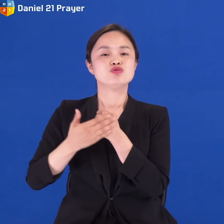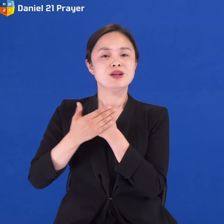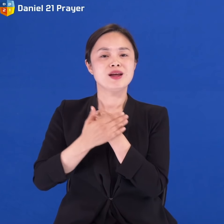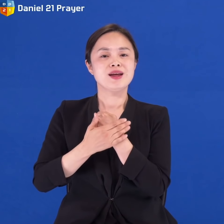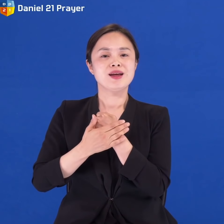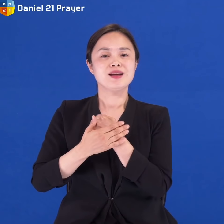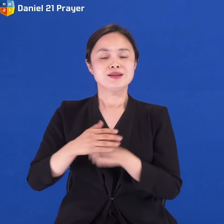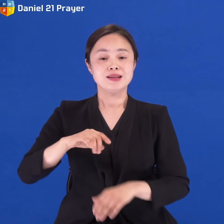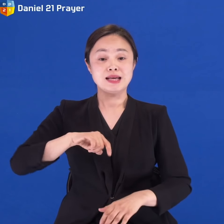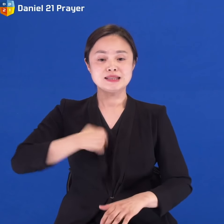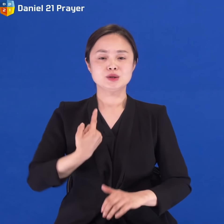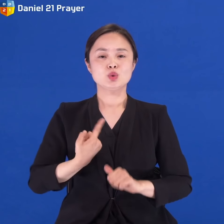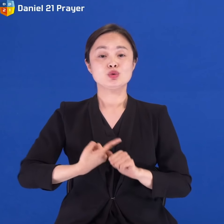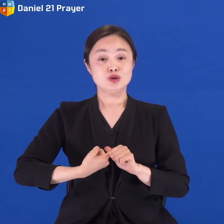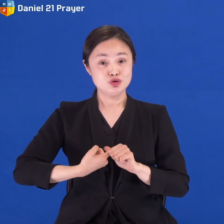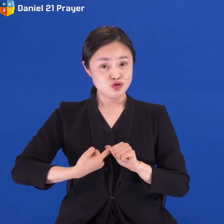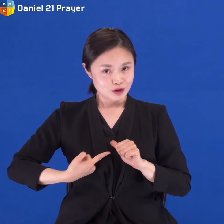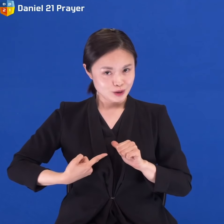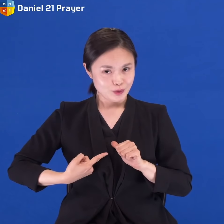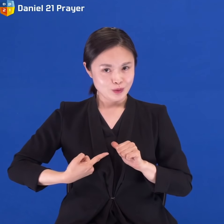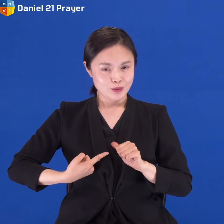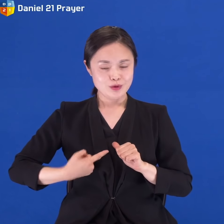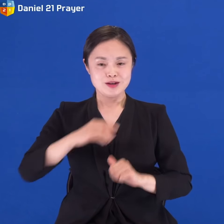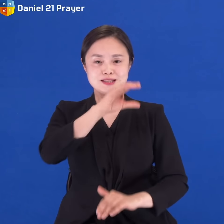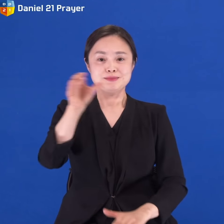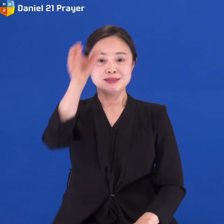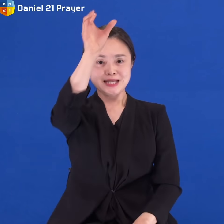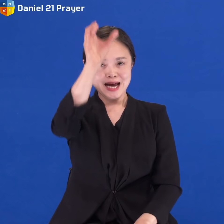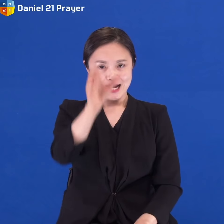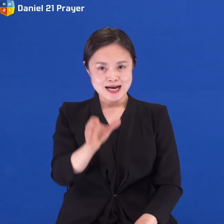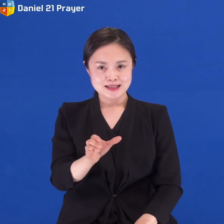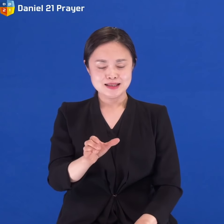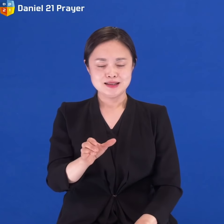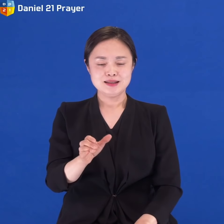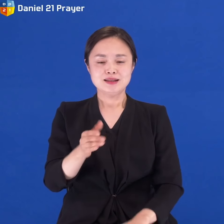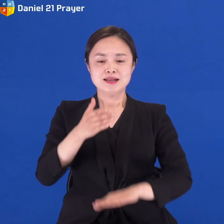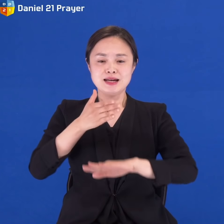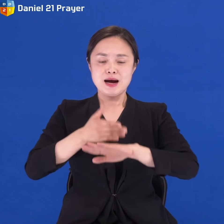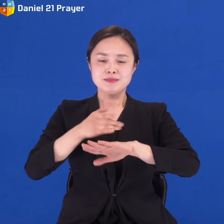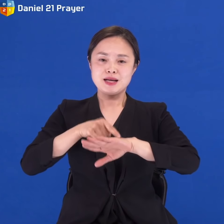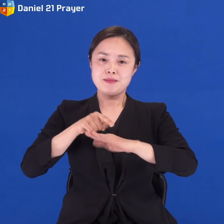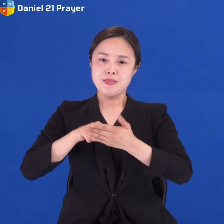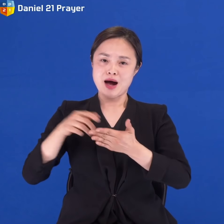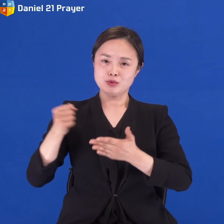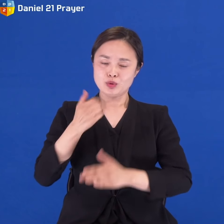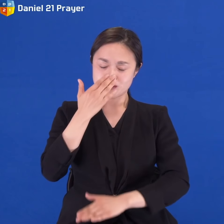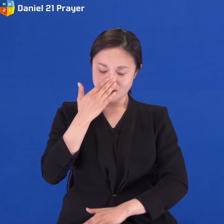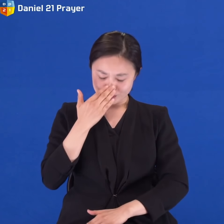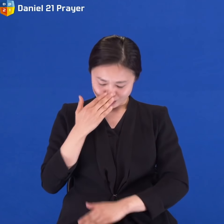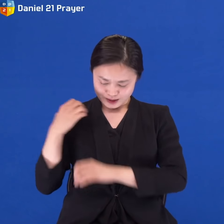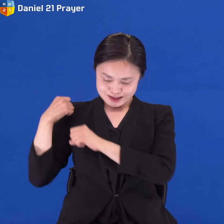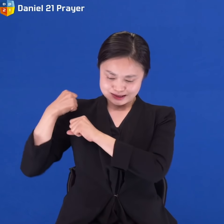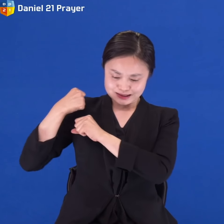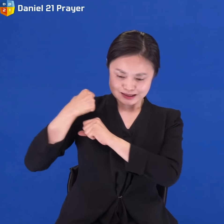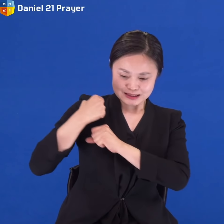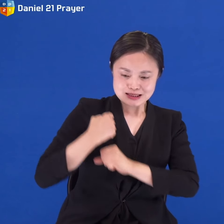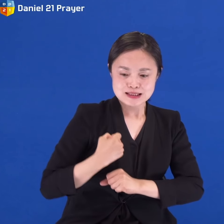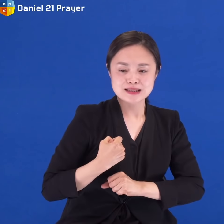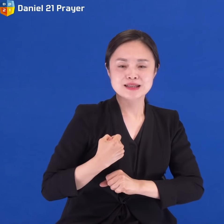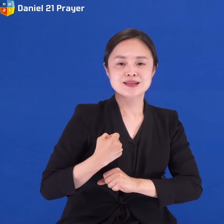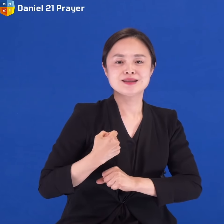나의 십자가를 감사함으로 달게 지는 기적의 역사가 일어나게 됐습니다.